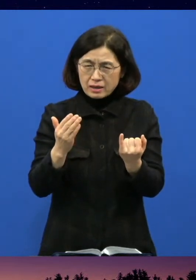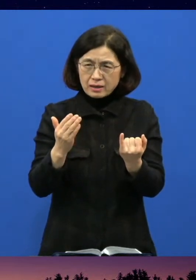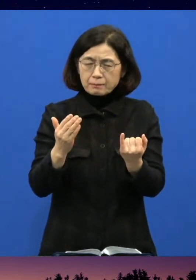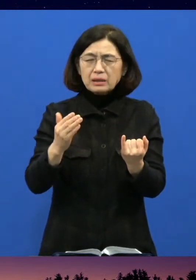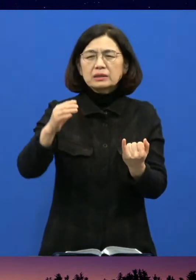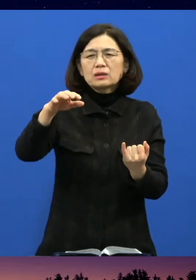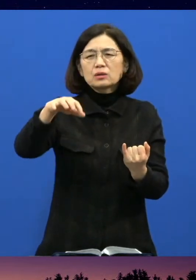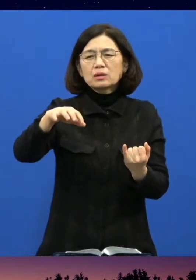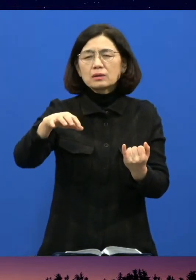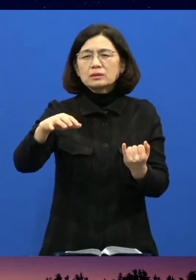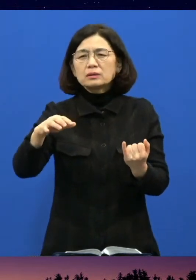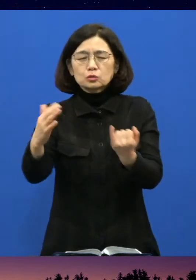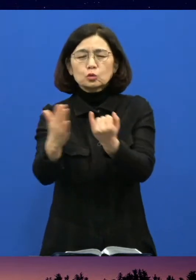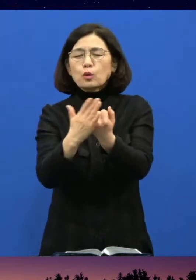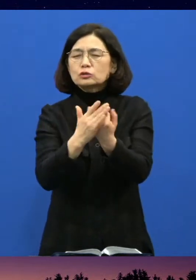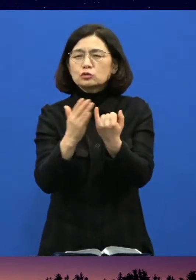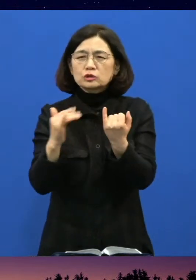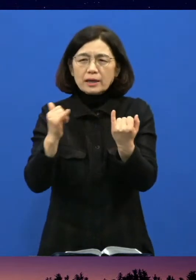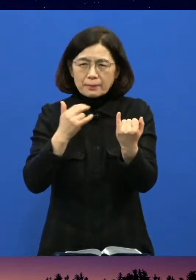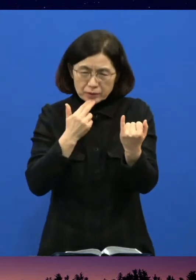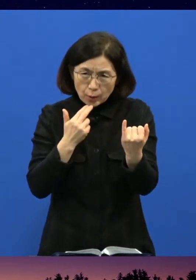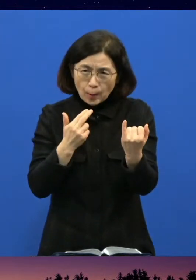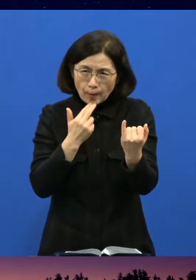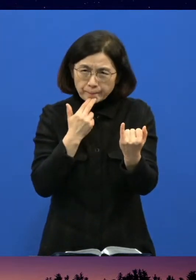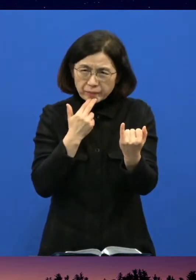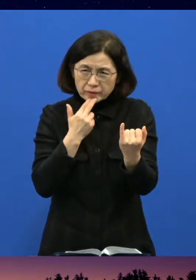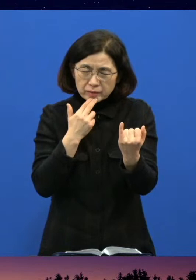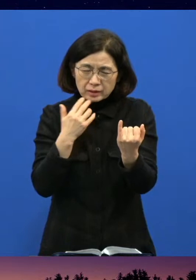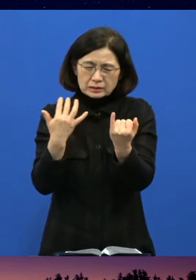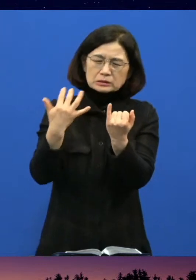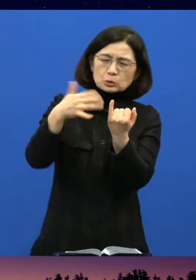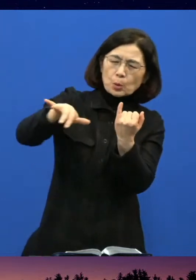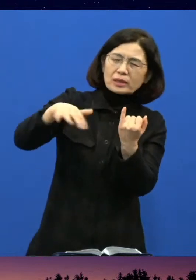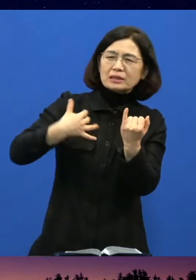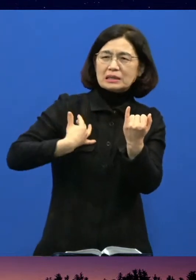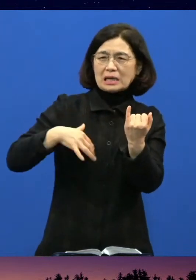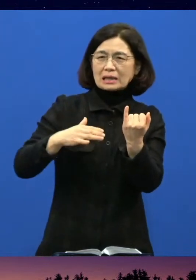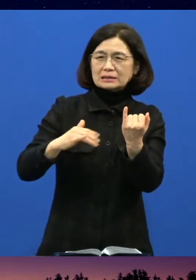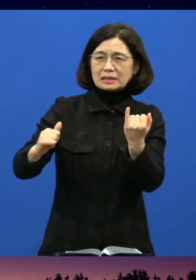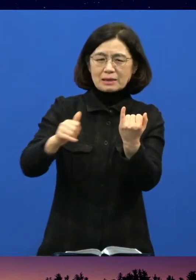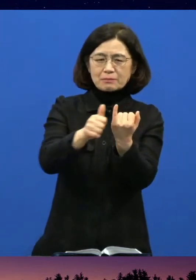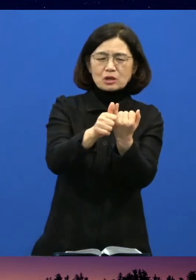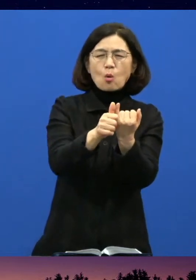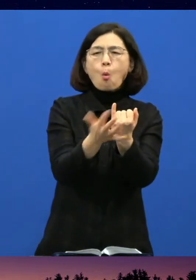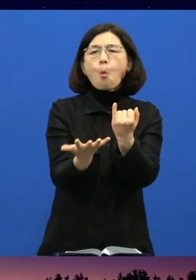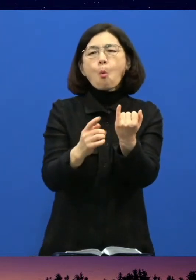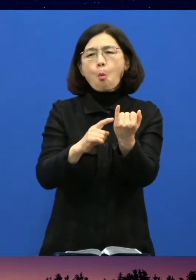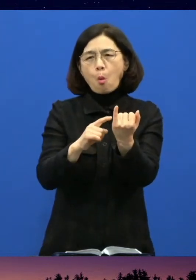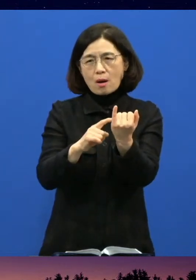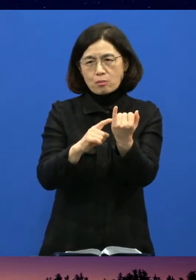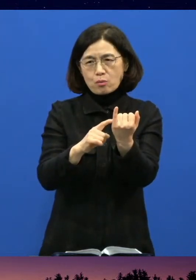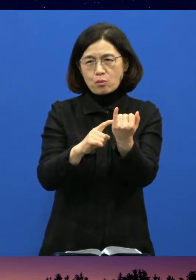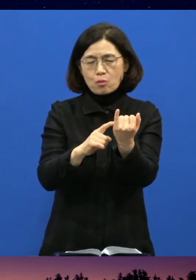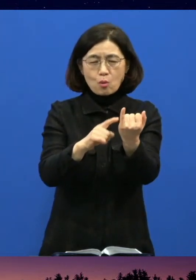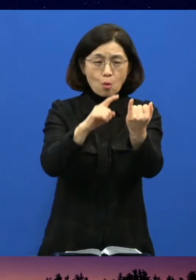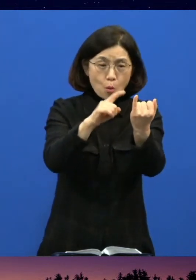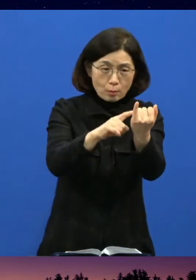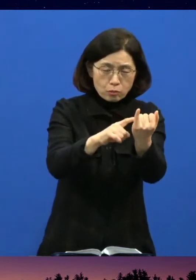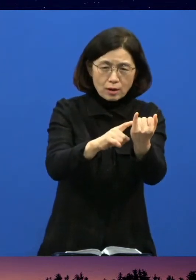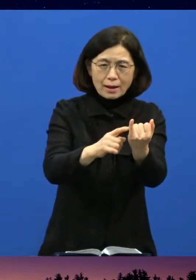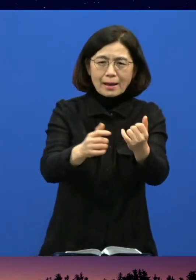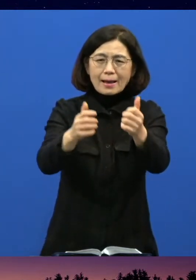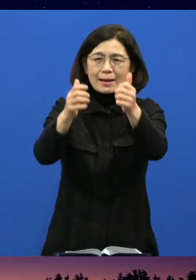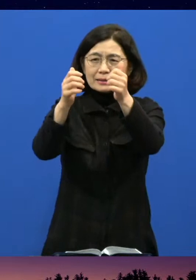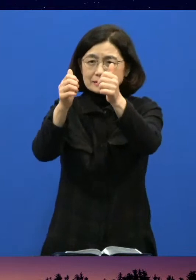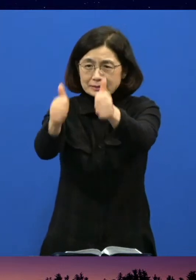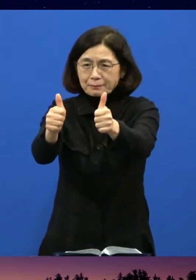곳이 없는 완전한 소외된 약자. 이 과부가 재판장에 간절한